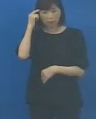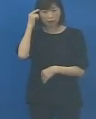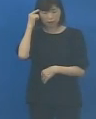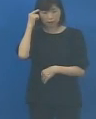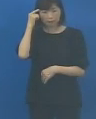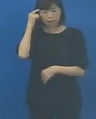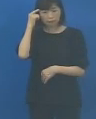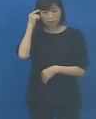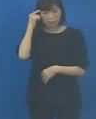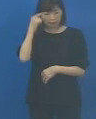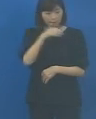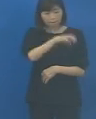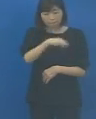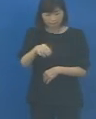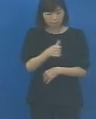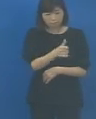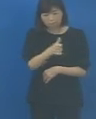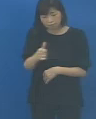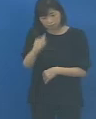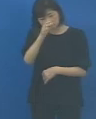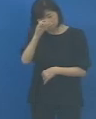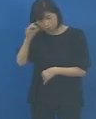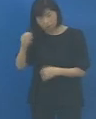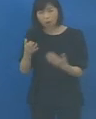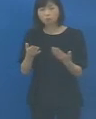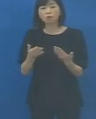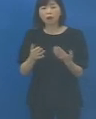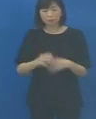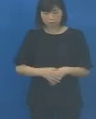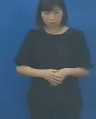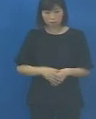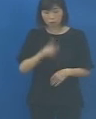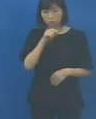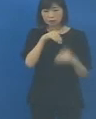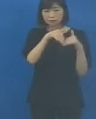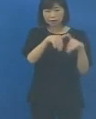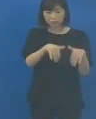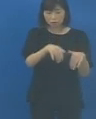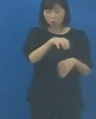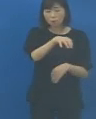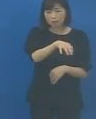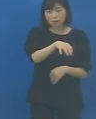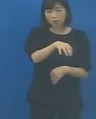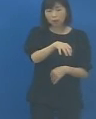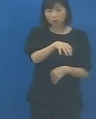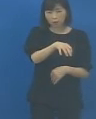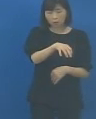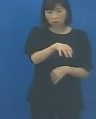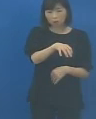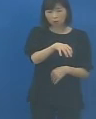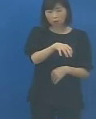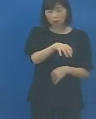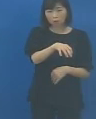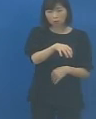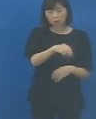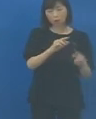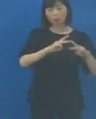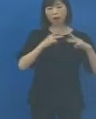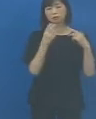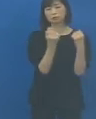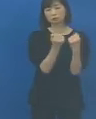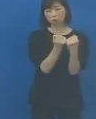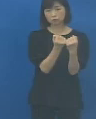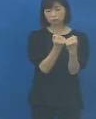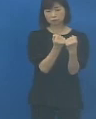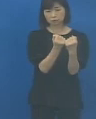を巡ってもらおうということであります。まあ、鳥取砂丘キリンスクエアでオリエンテーション、まあ、ワークショップをやりまして